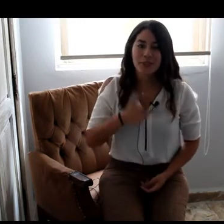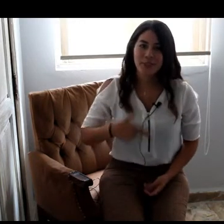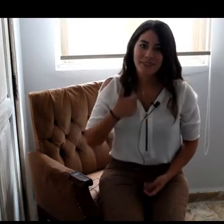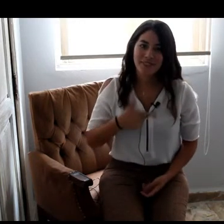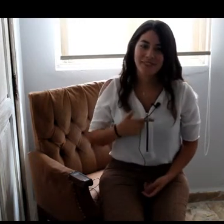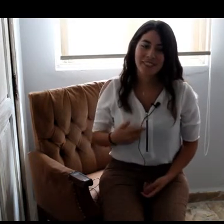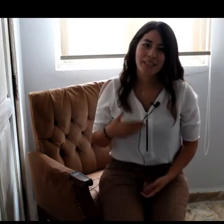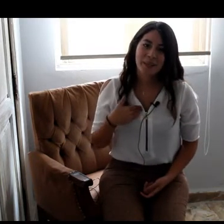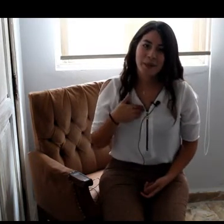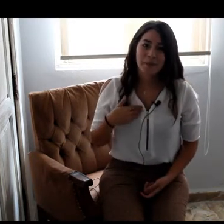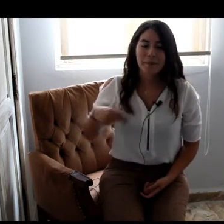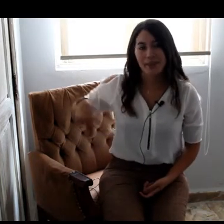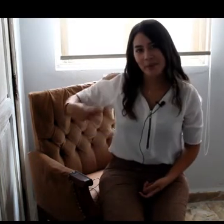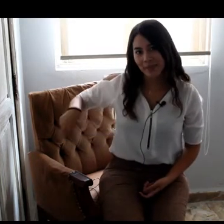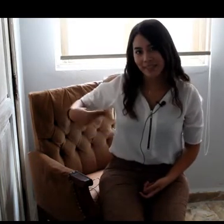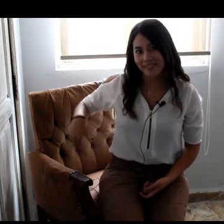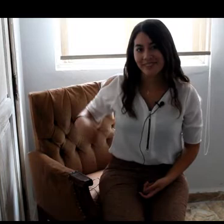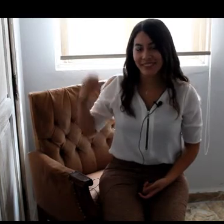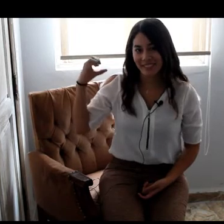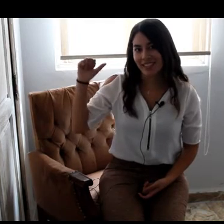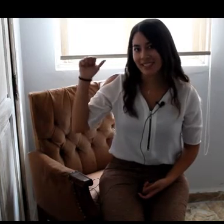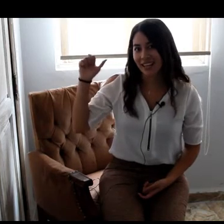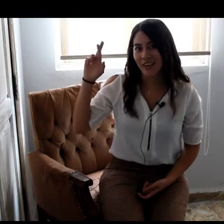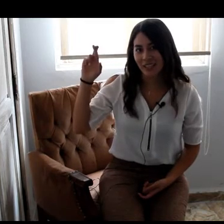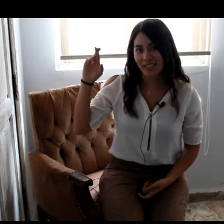gusto. Mi nombre es Carolina.